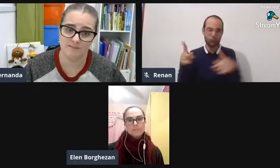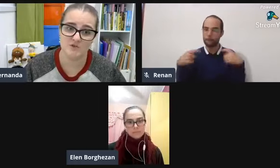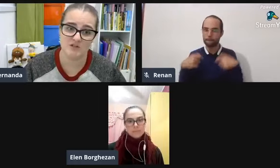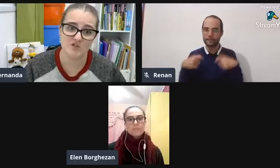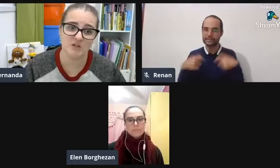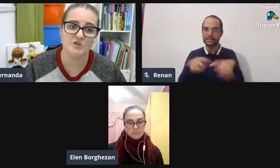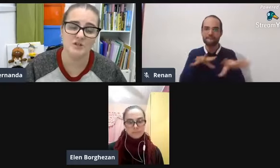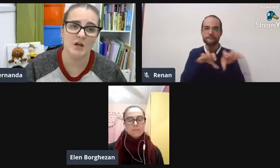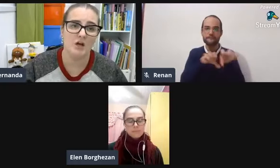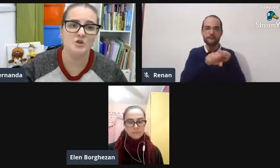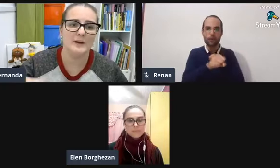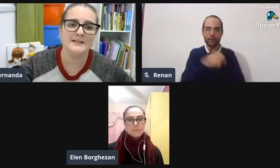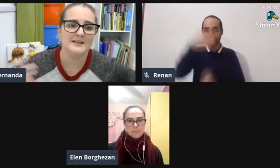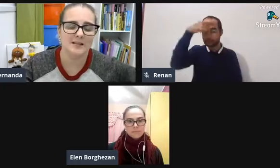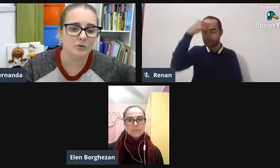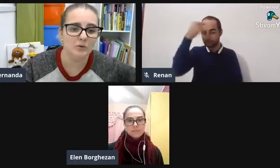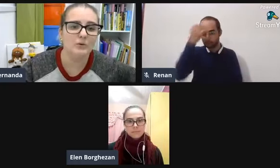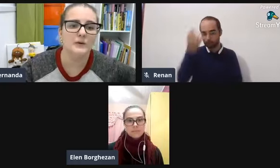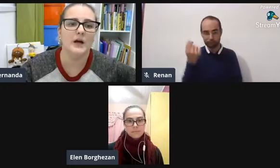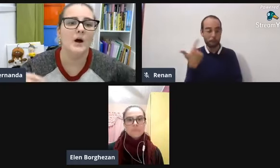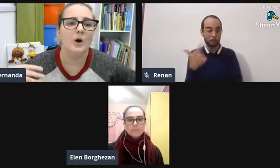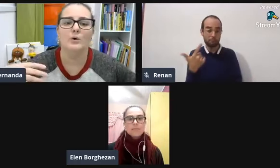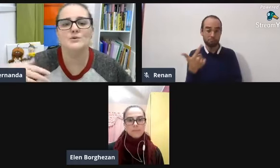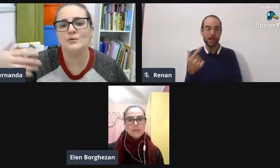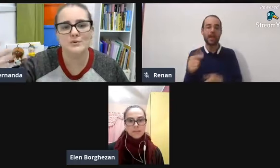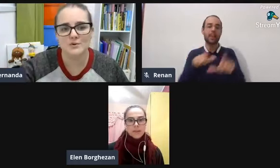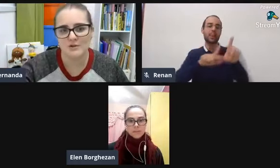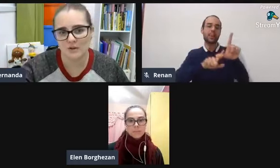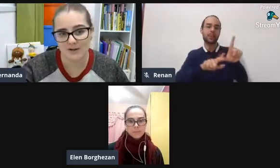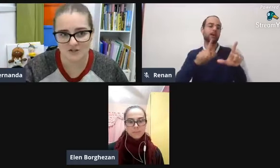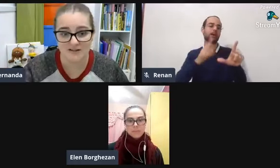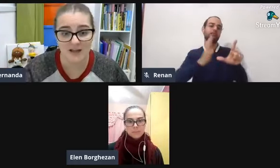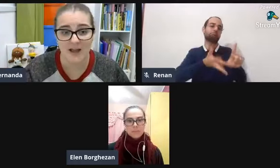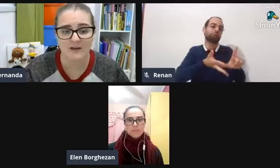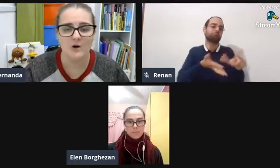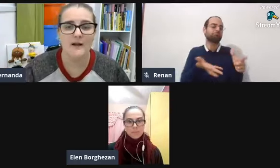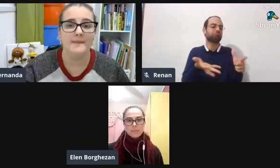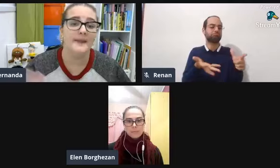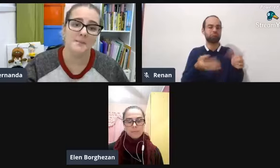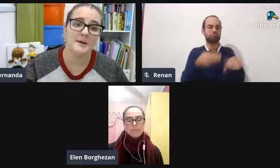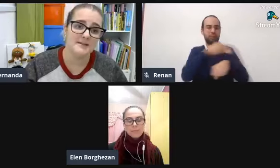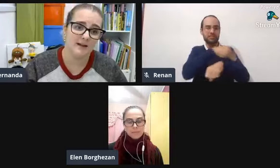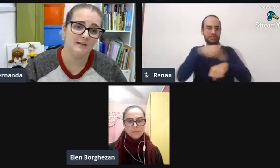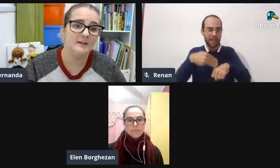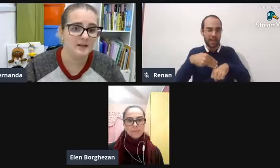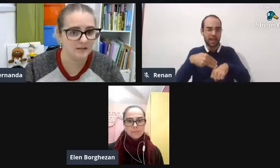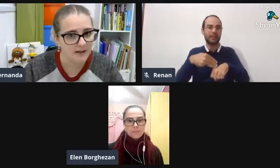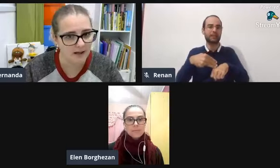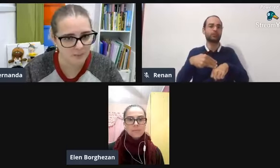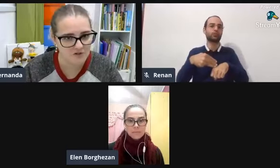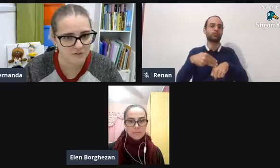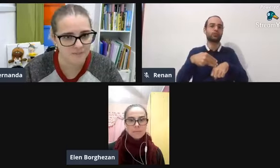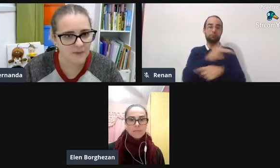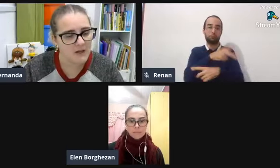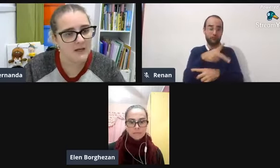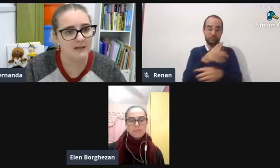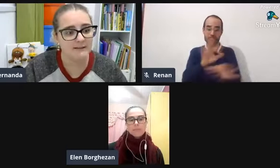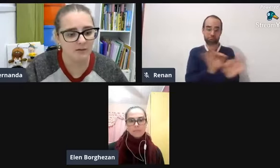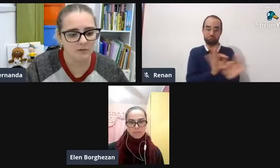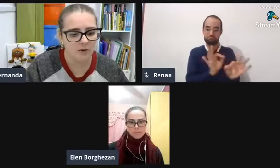acadêmica, no sentido de uma licenciatura ou de um curso de magistério, nem para ser